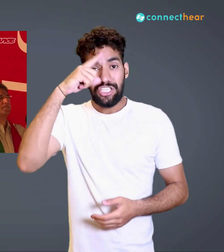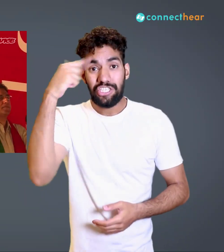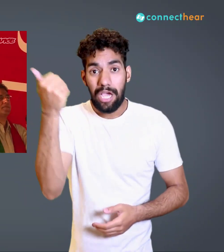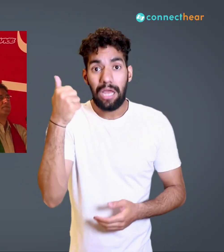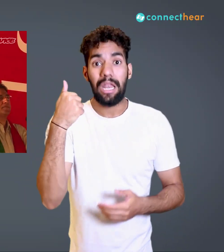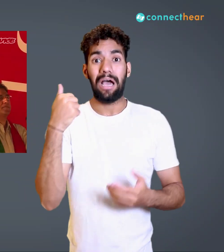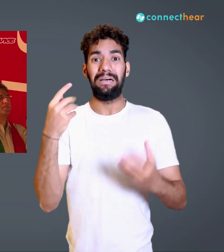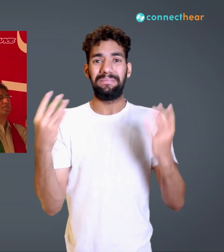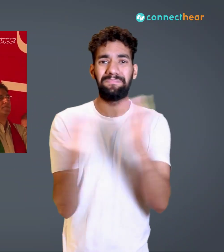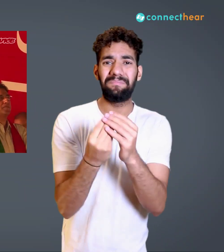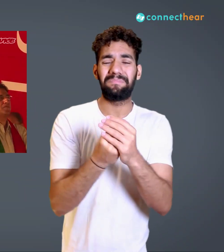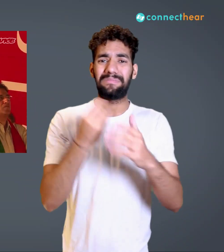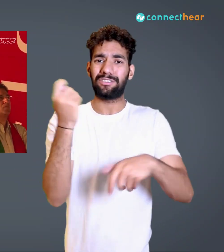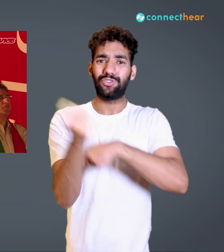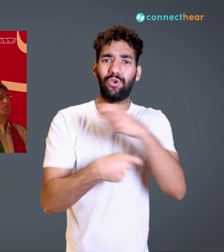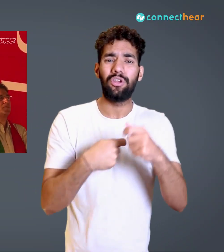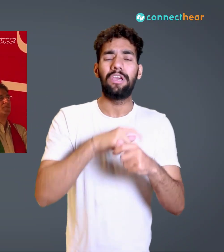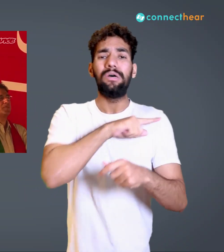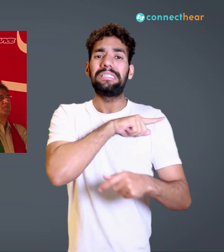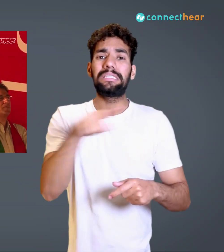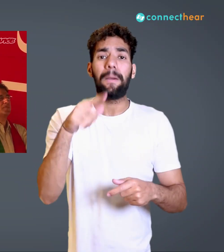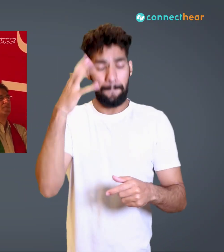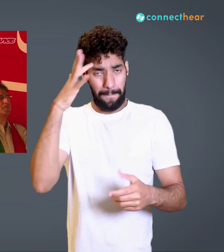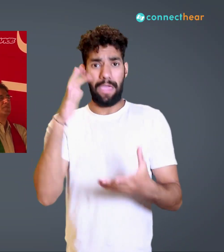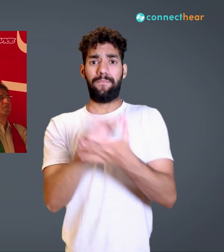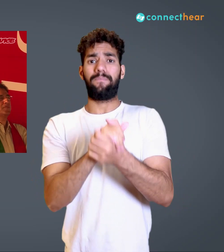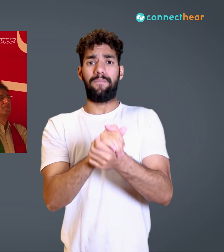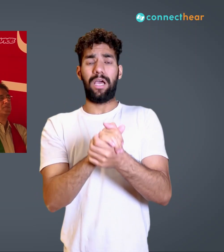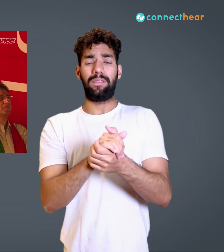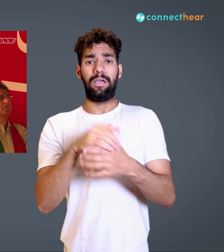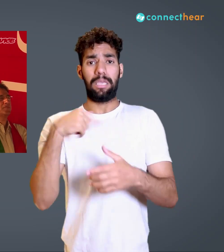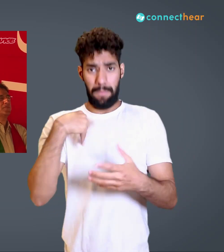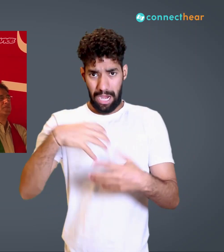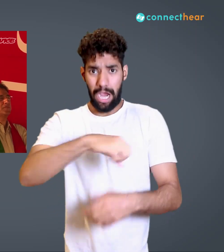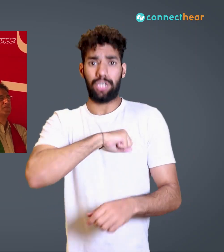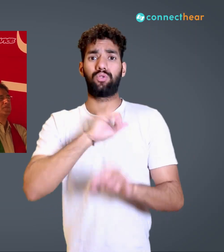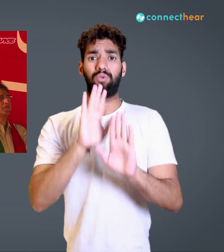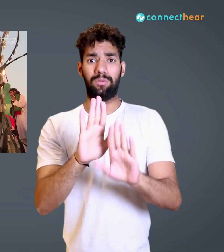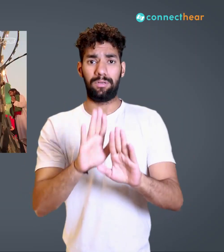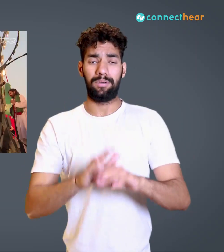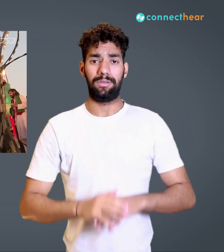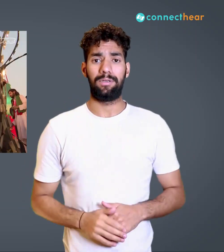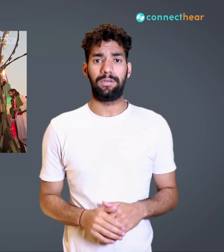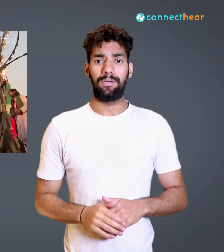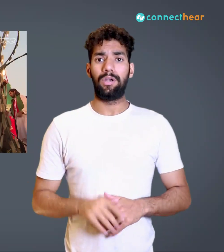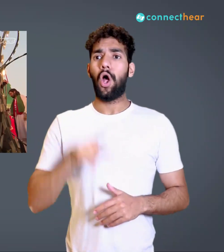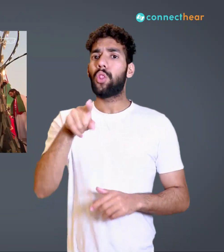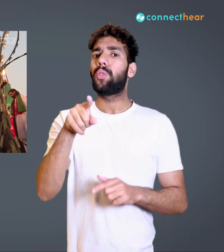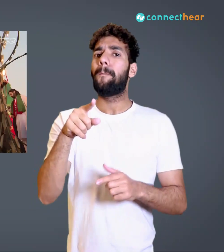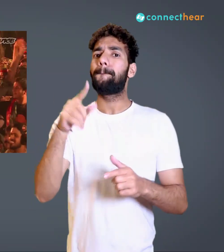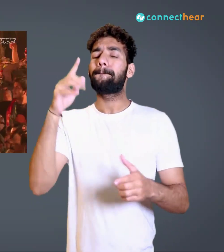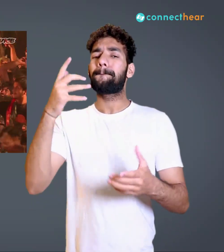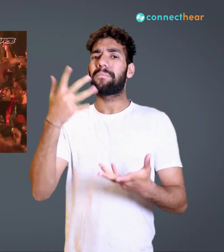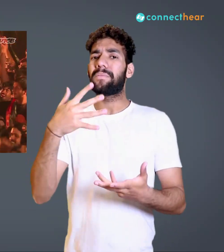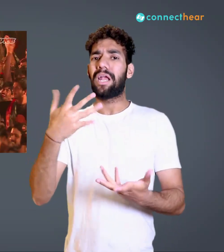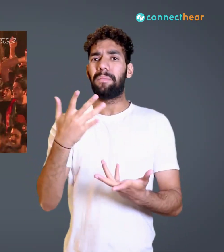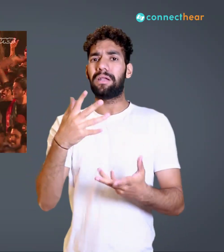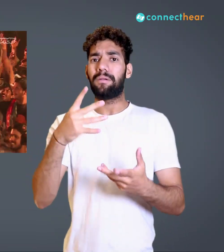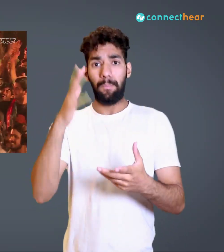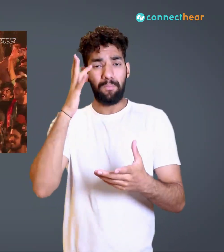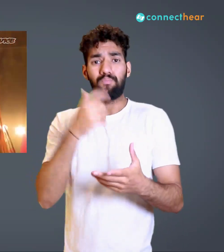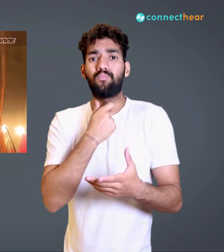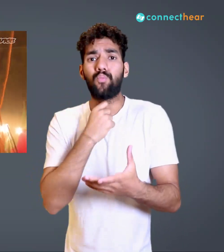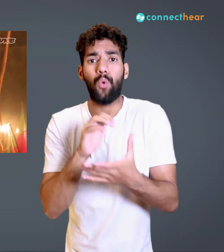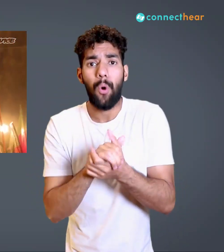इंशाल्लाह करप्शन मेरा ये आपसे वादा है कि मैं आपको काबू करके दिखाऊंगा. You came into power promising to